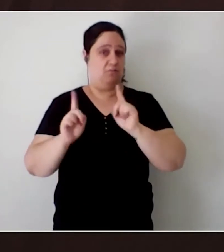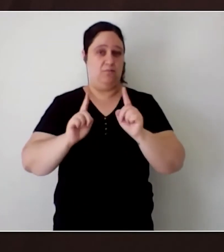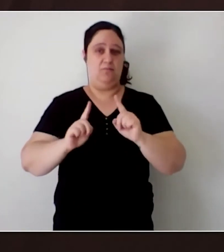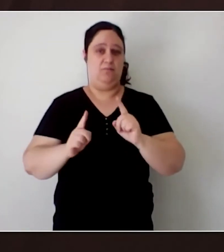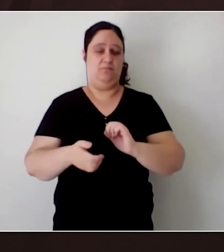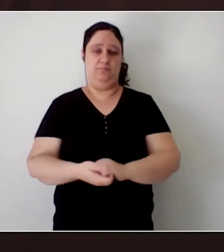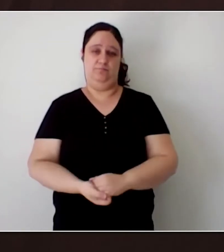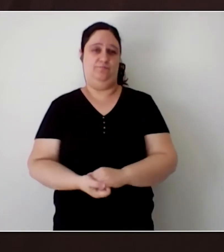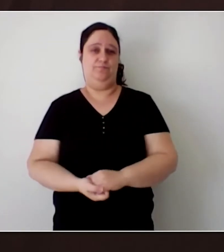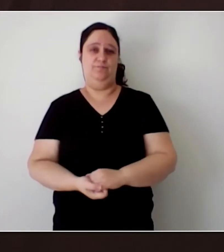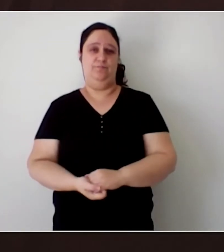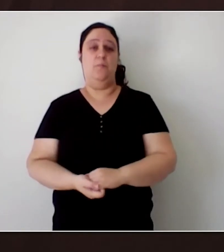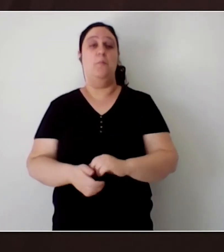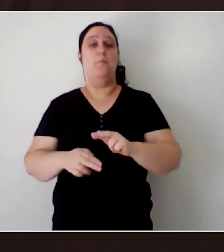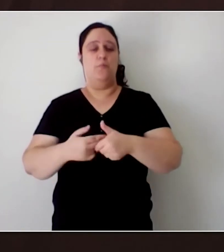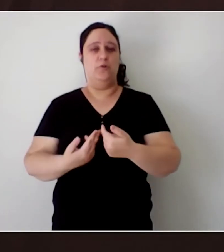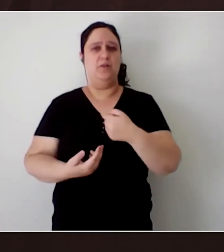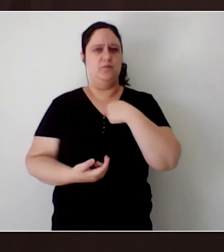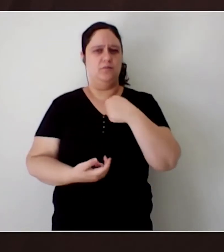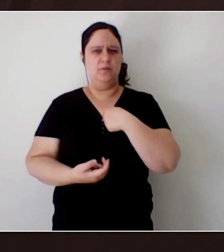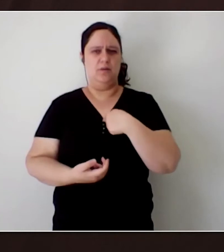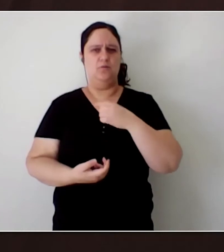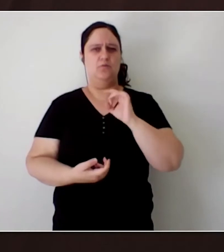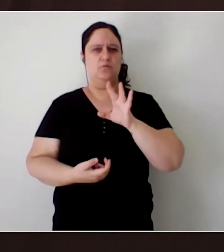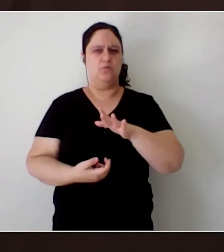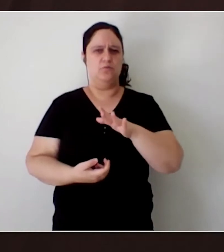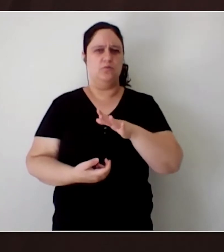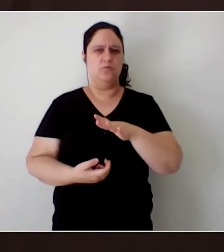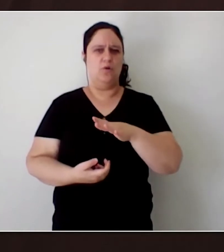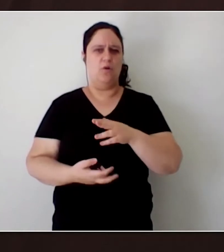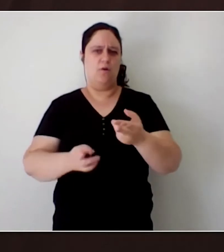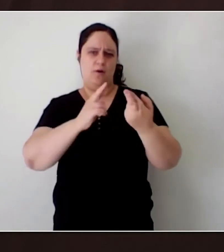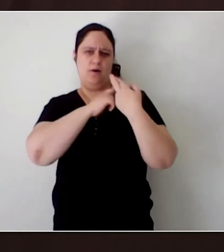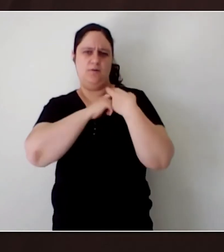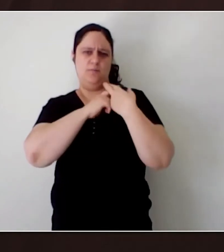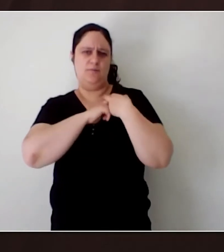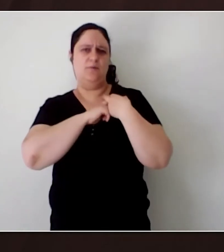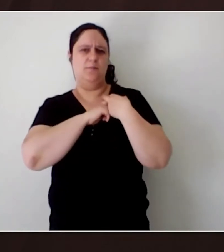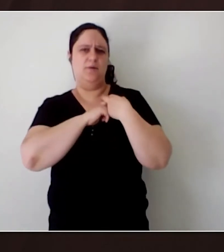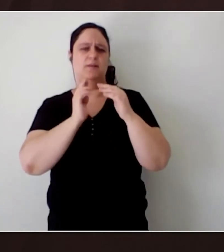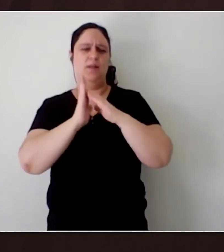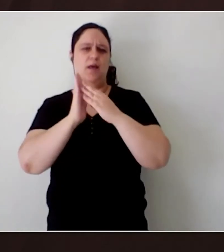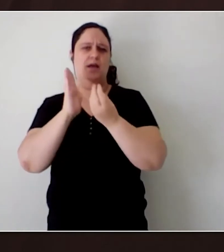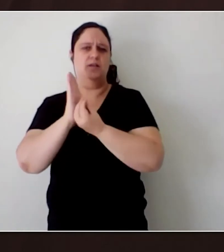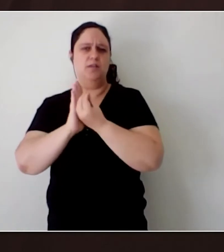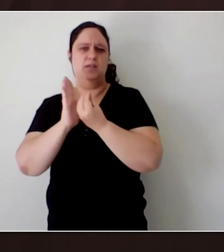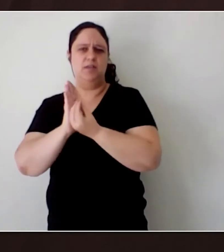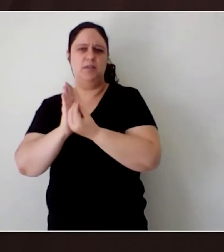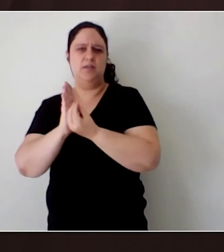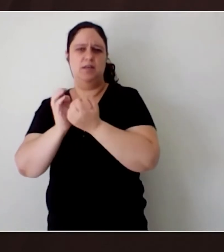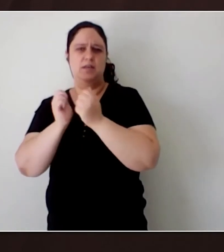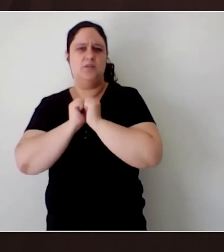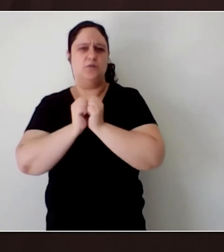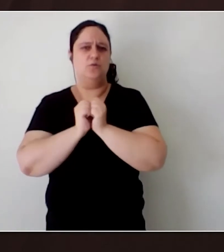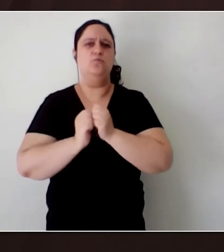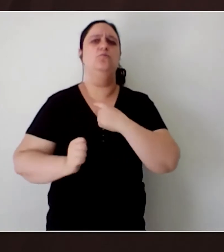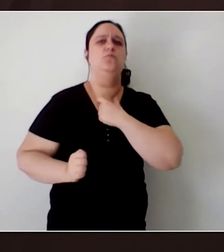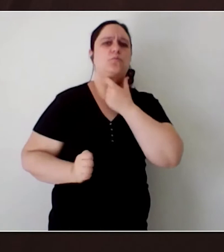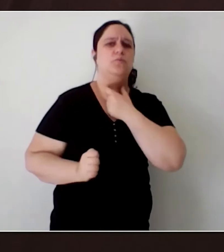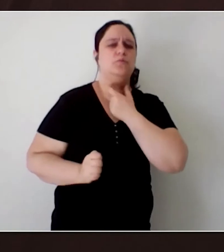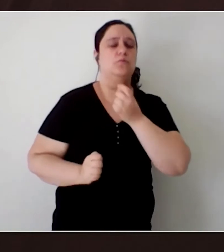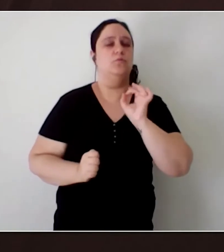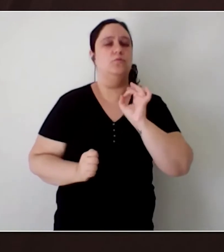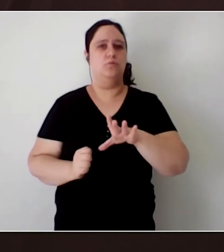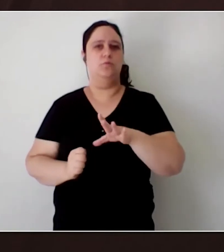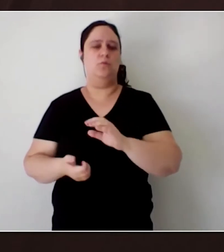o irmão Dom estava vivo, era aproximar as igrejas, os irmãos que eu cuidava do ministério do irmão Dong e do próprio